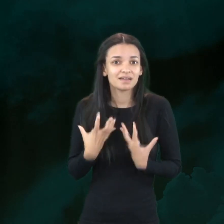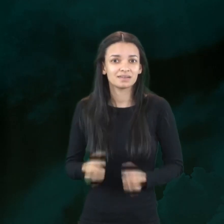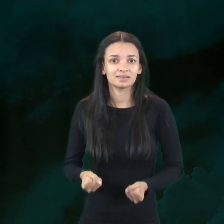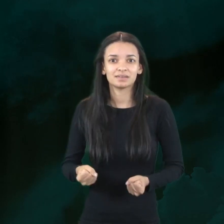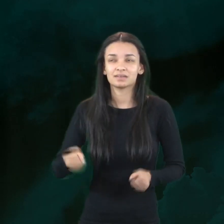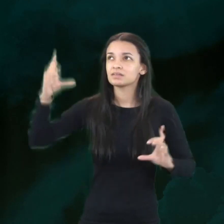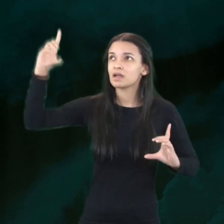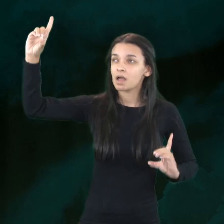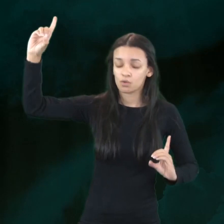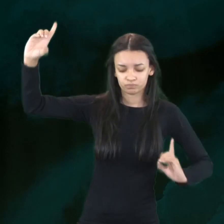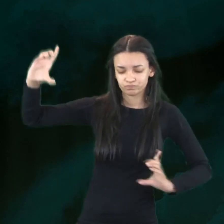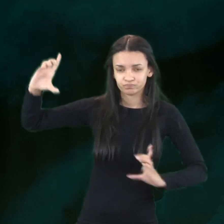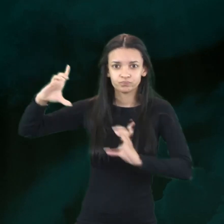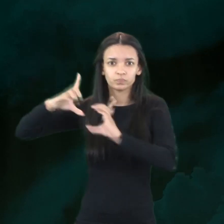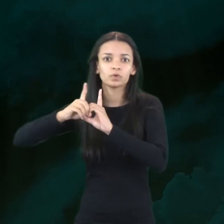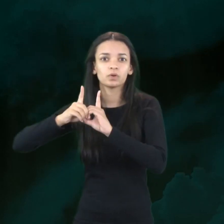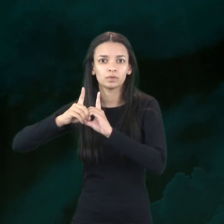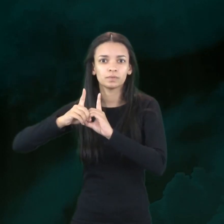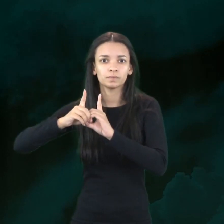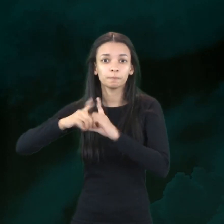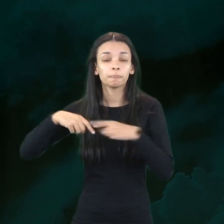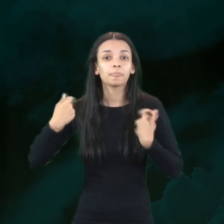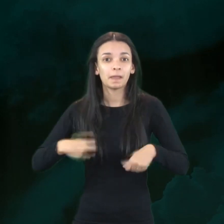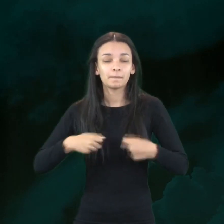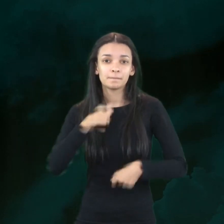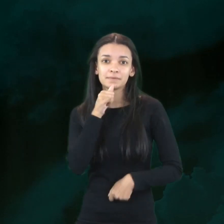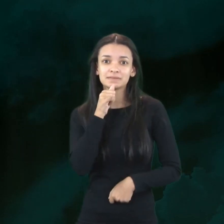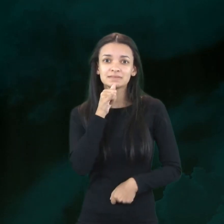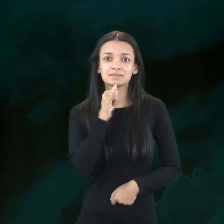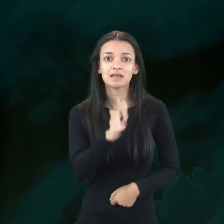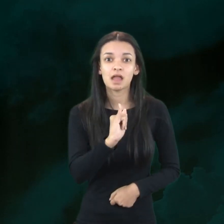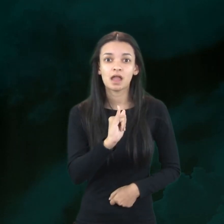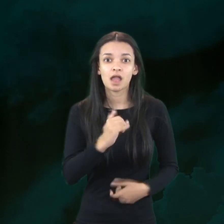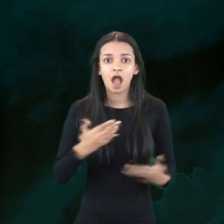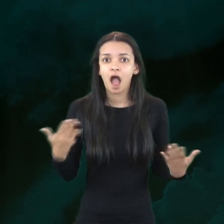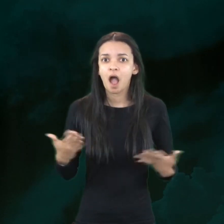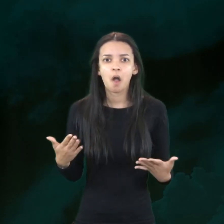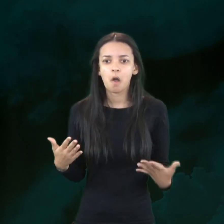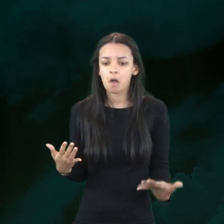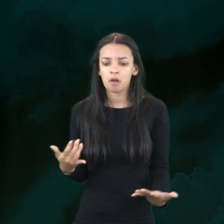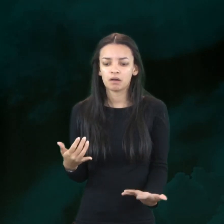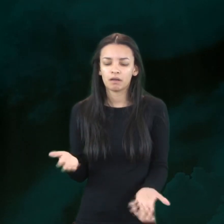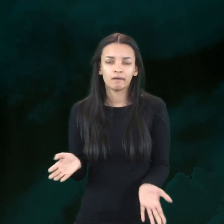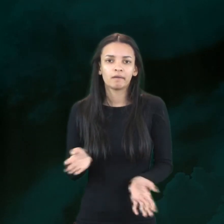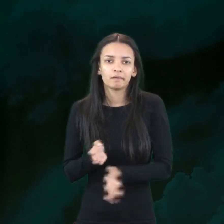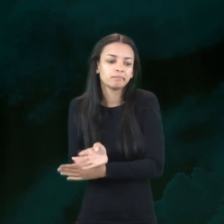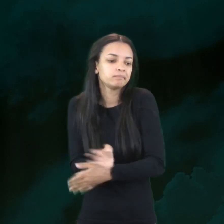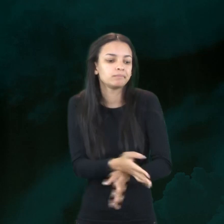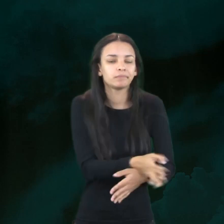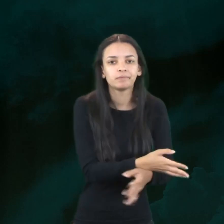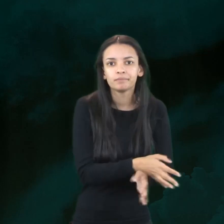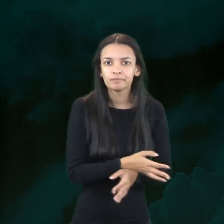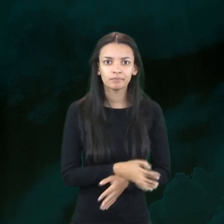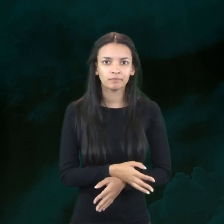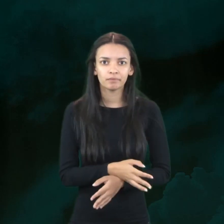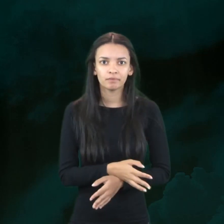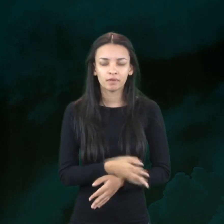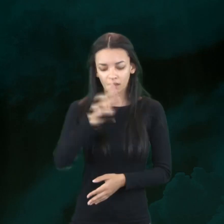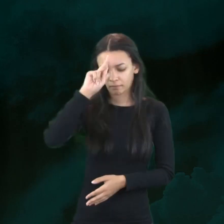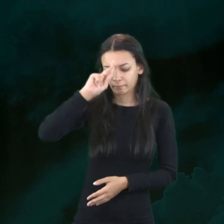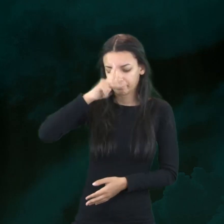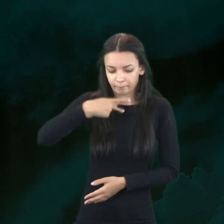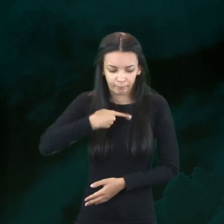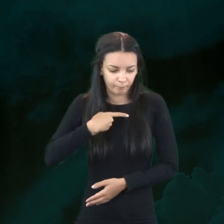precisa declarar que daqui para frente você não está solto. Você não está à sua própria